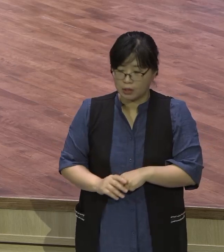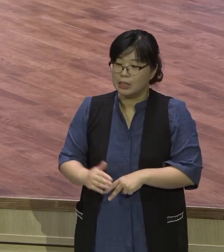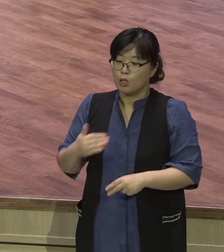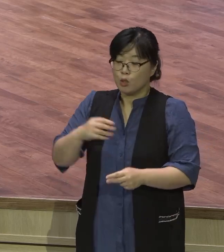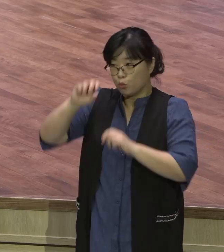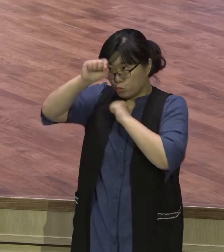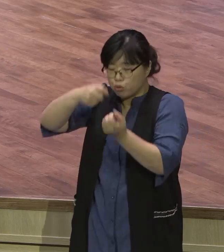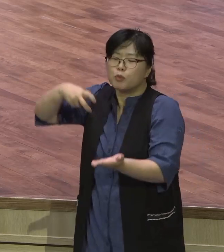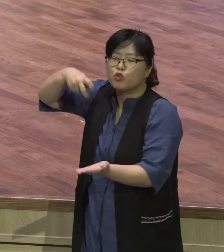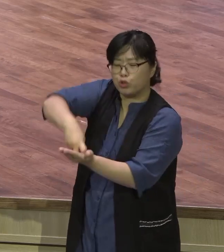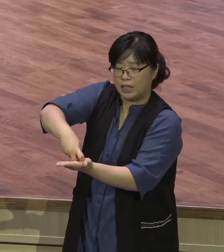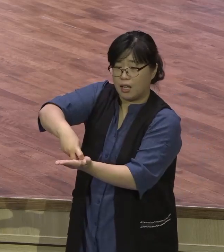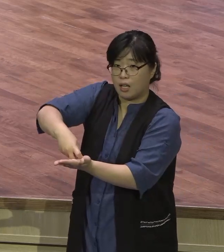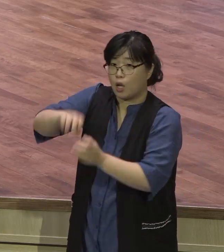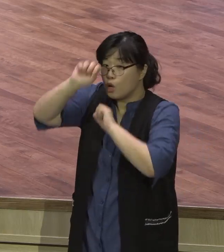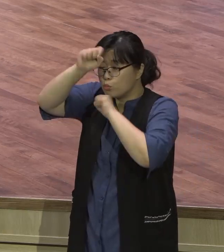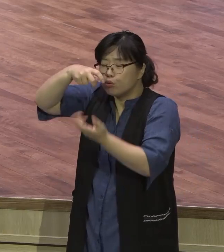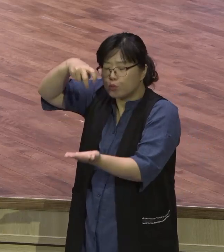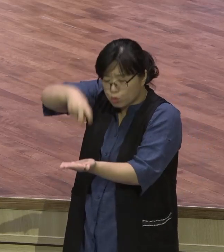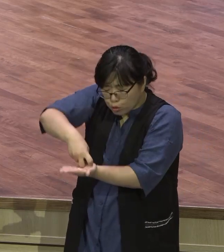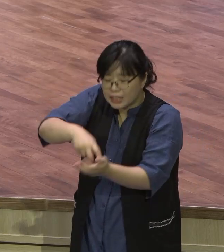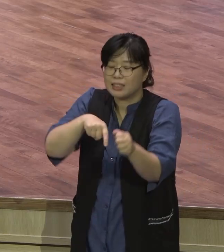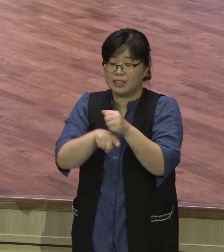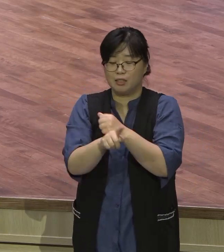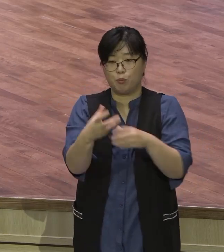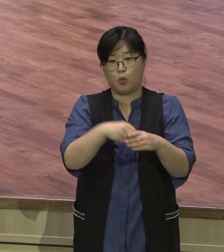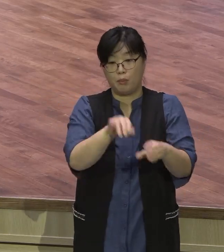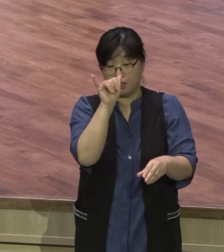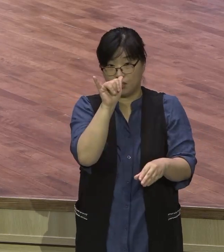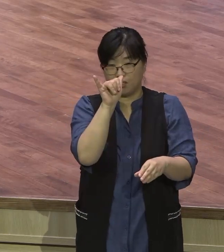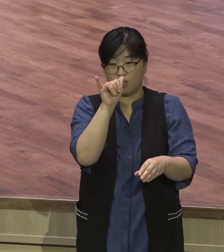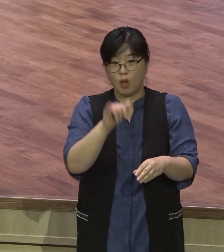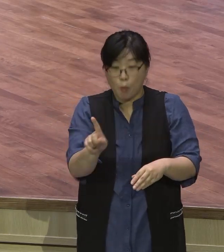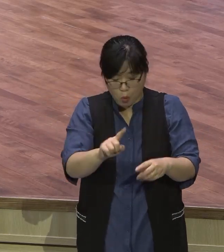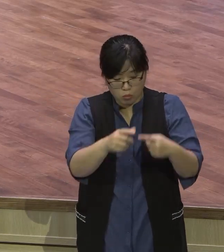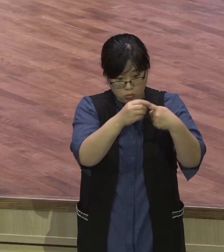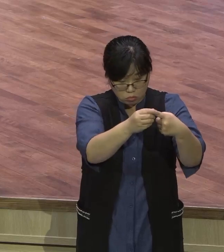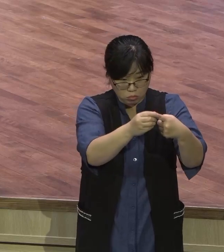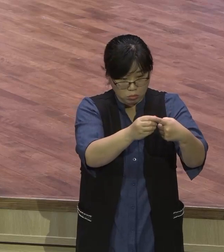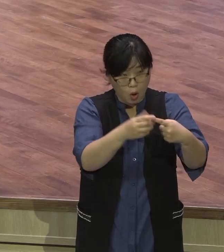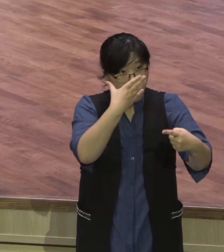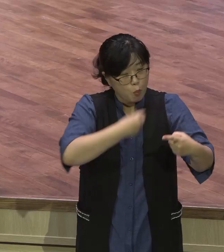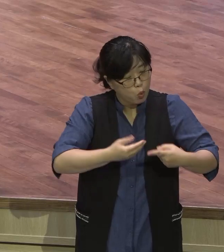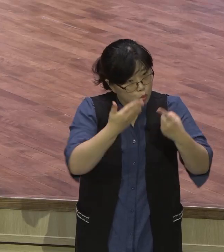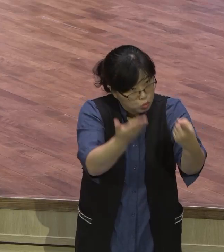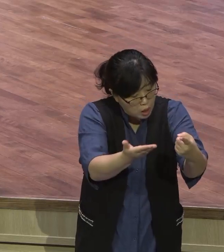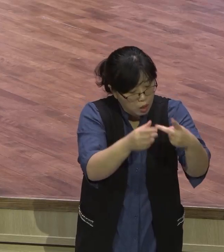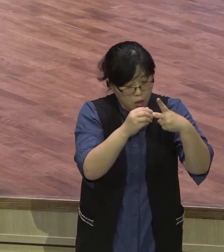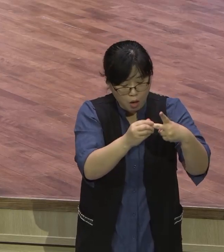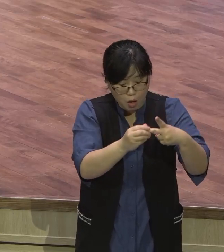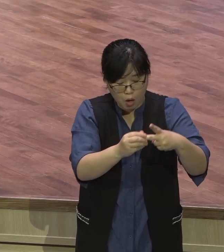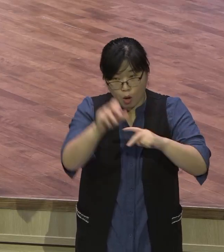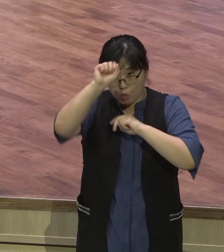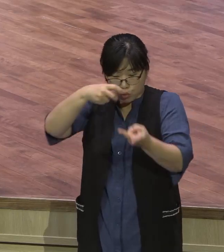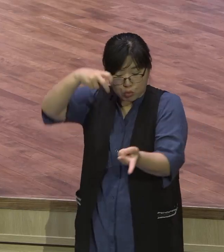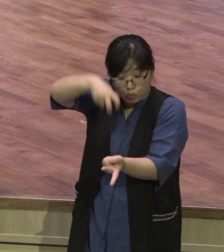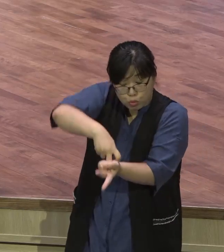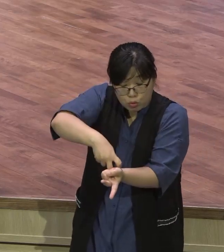이 하나님 앞에 무릎을 꿇는 사람이 가장 복된 사람이다 라는 뜻이죠.